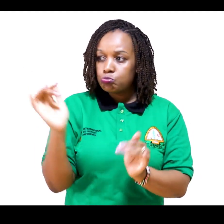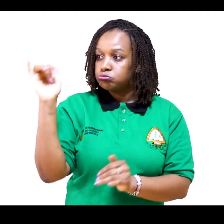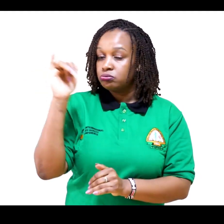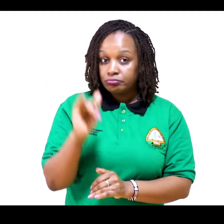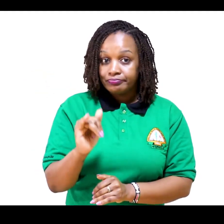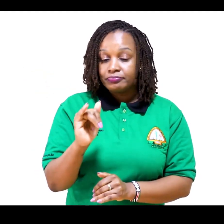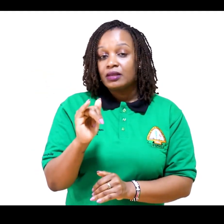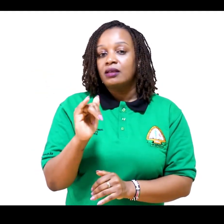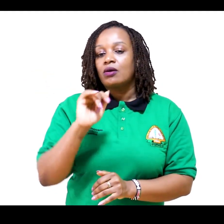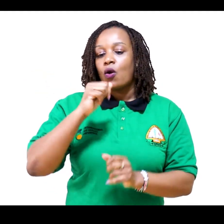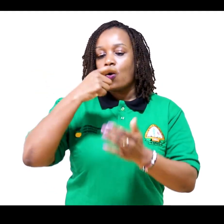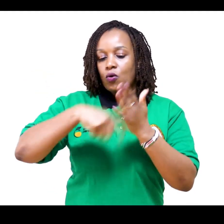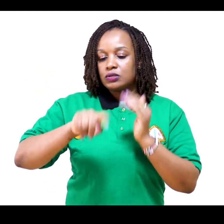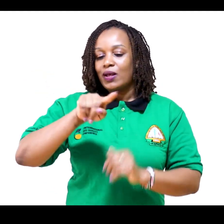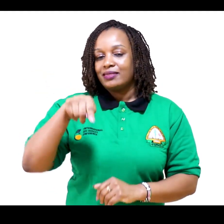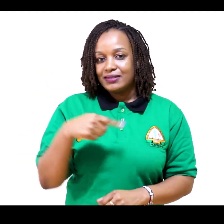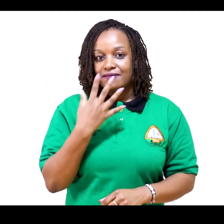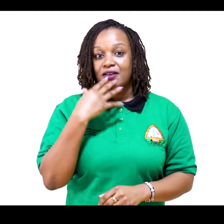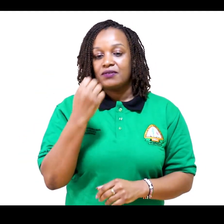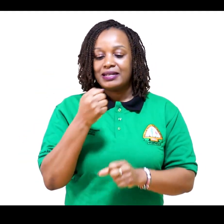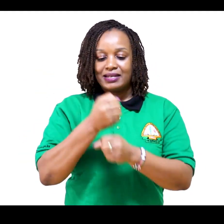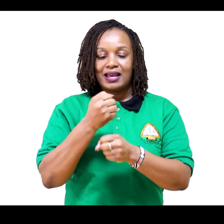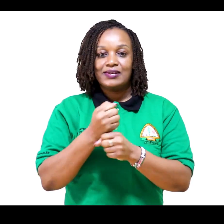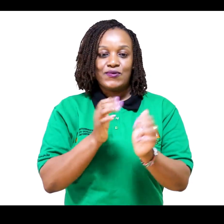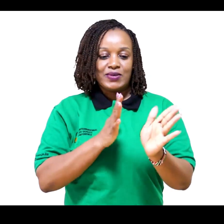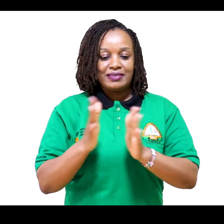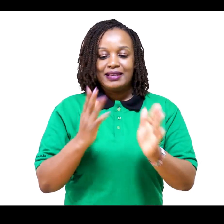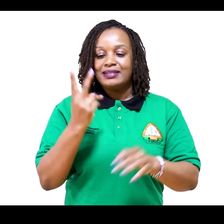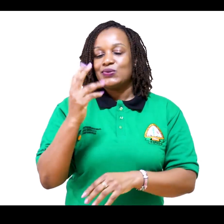shilingi 1,500 na inafanywa kwa dakika 20.